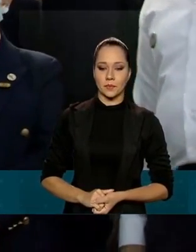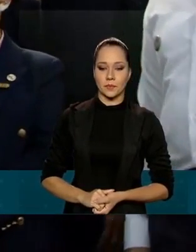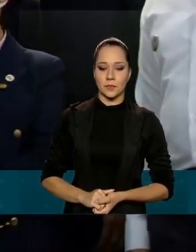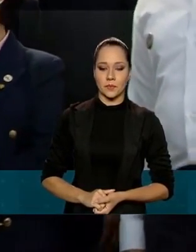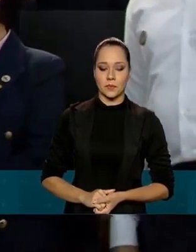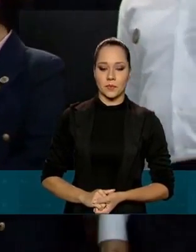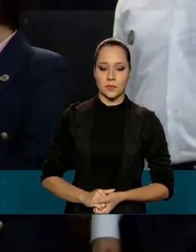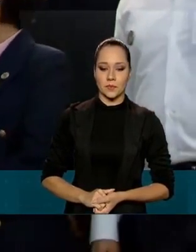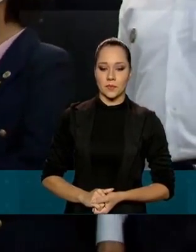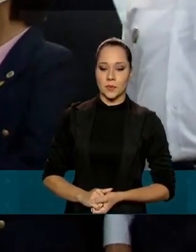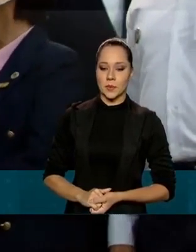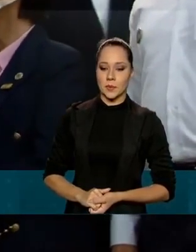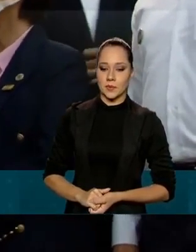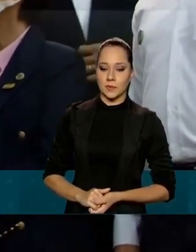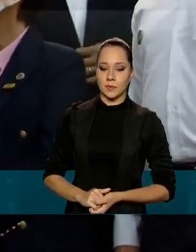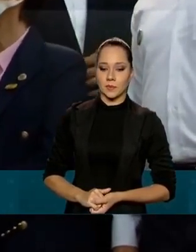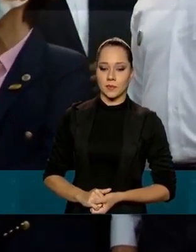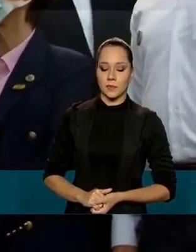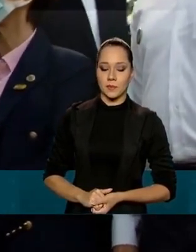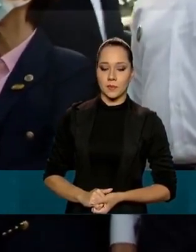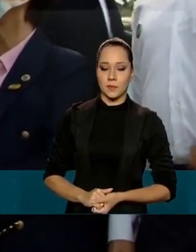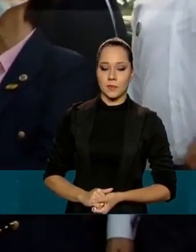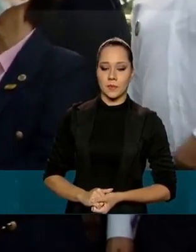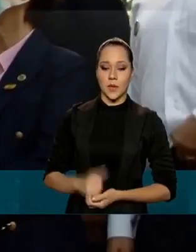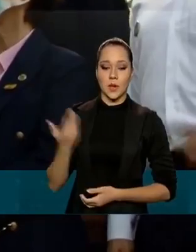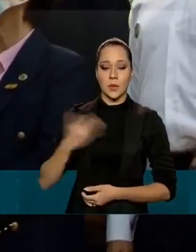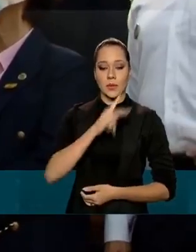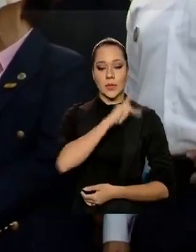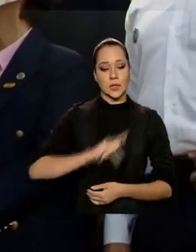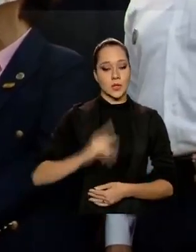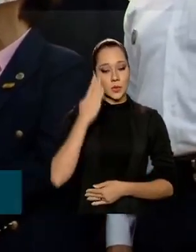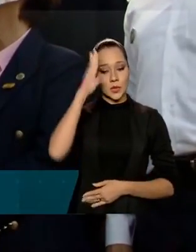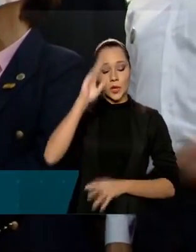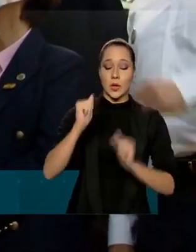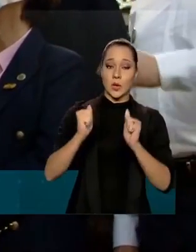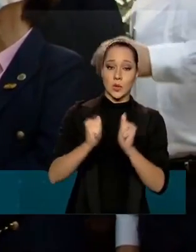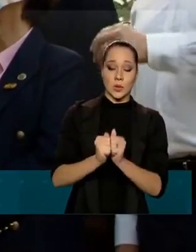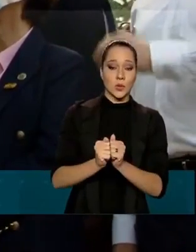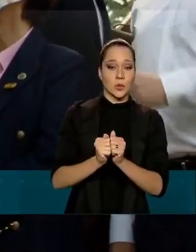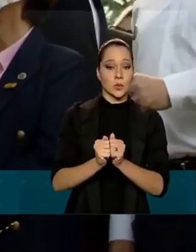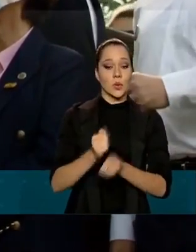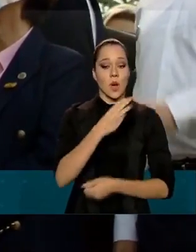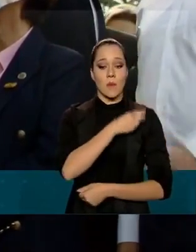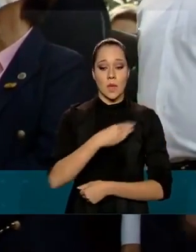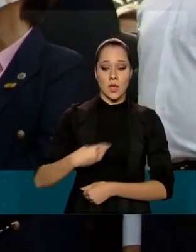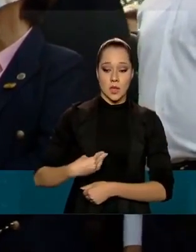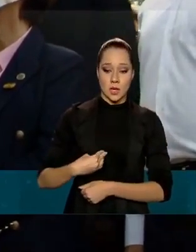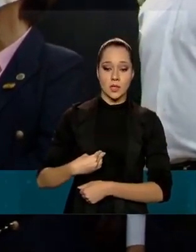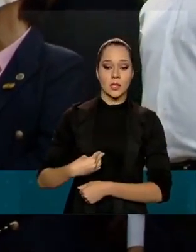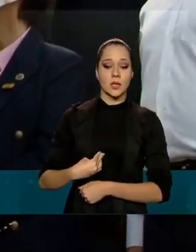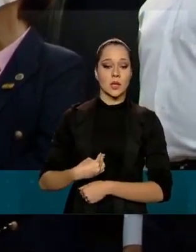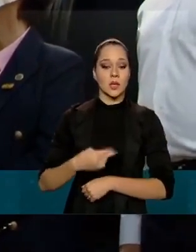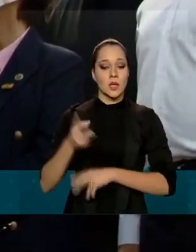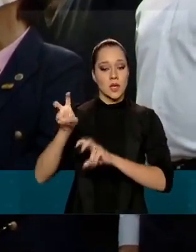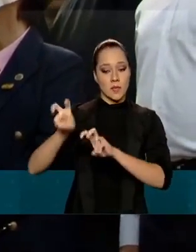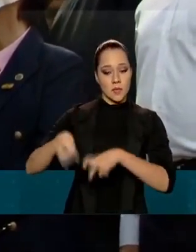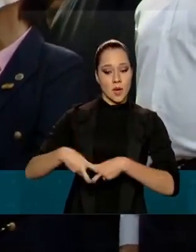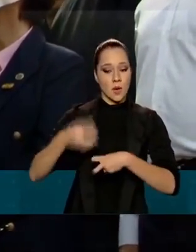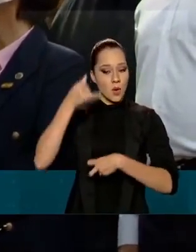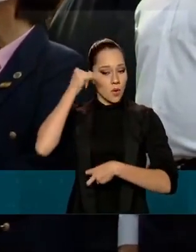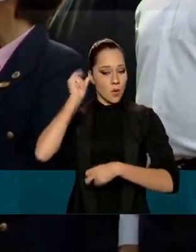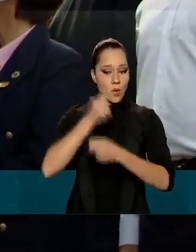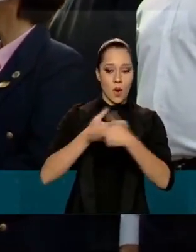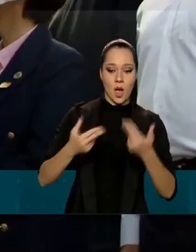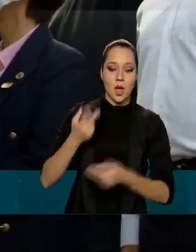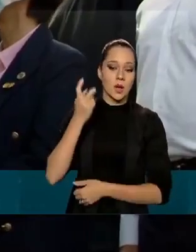Ali o presidente Jair Bolsonaro, ao lado dele a ministra da Agricultura, Pecuária e Abastecimento, Tereza Cristina, também o ministro das